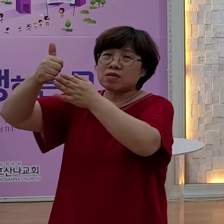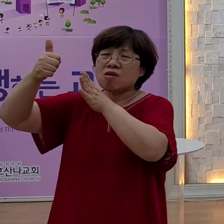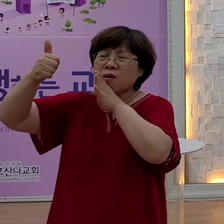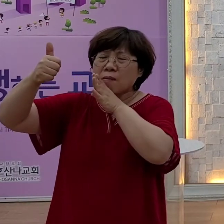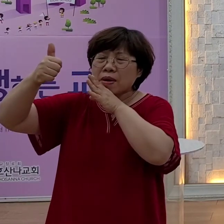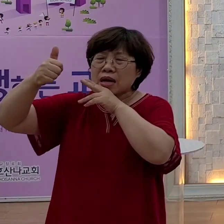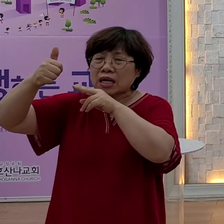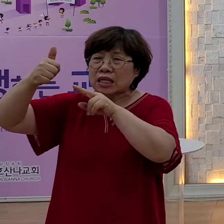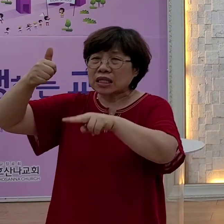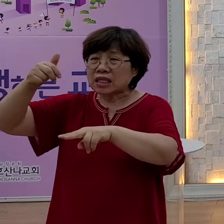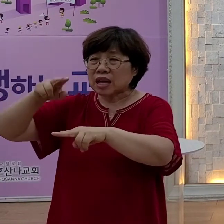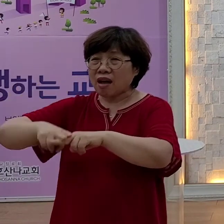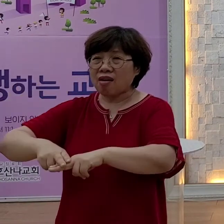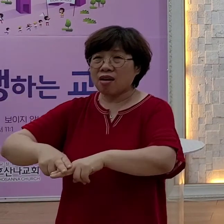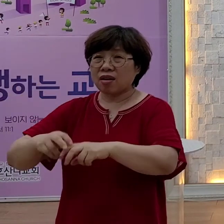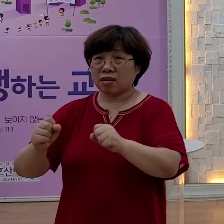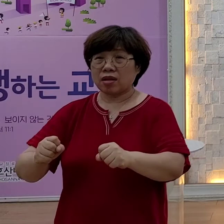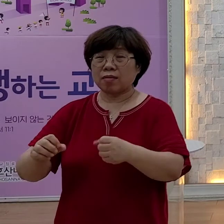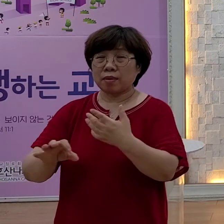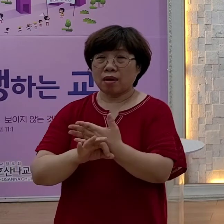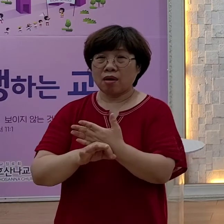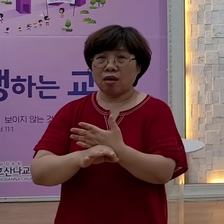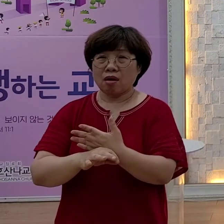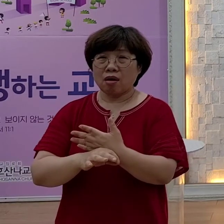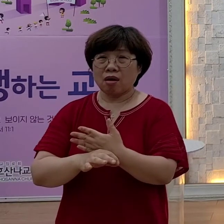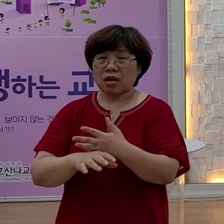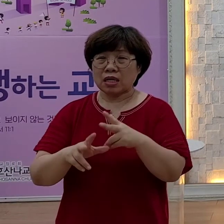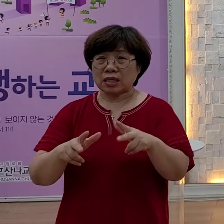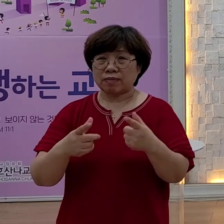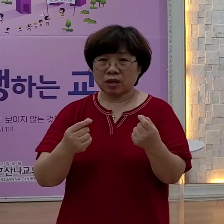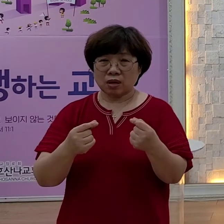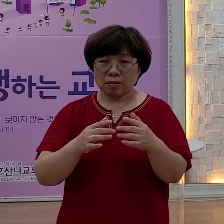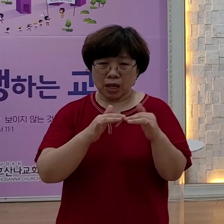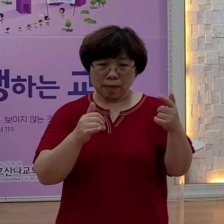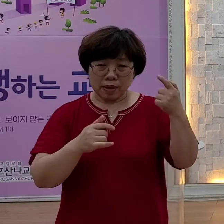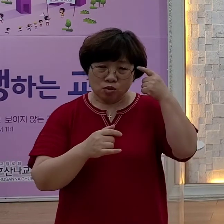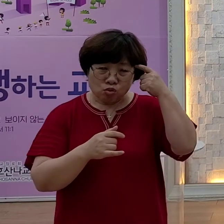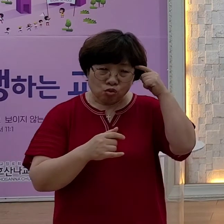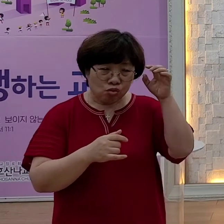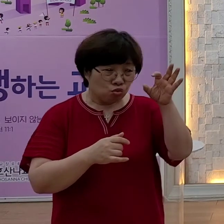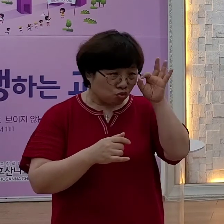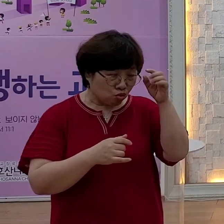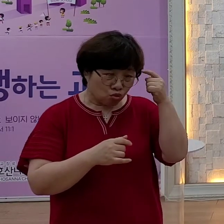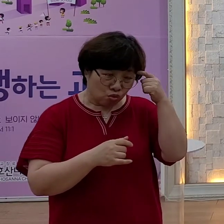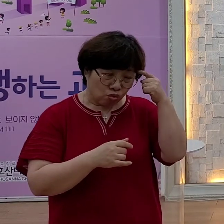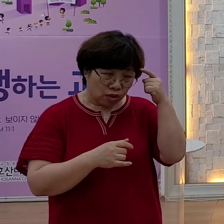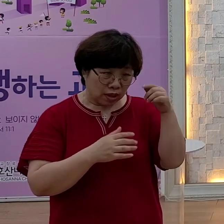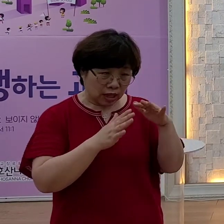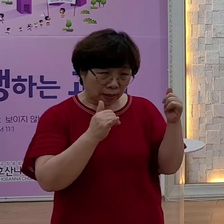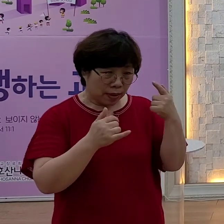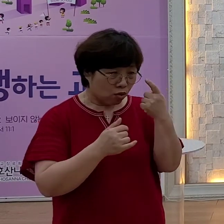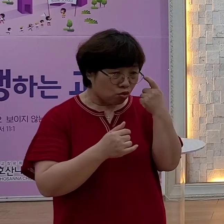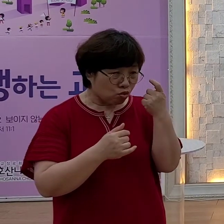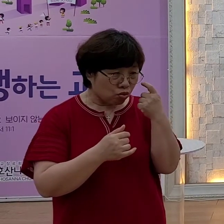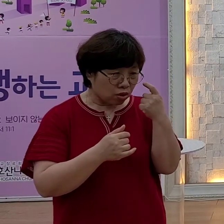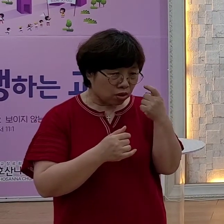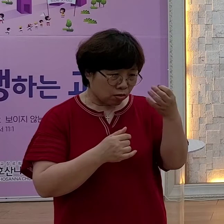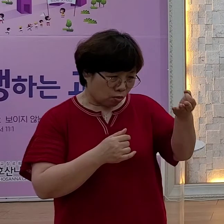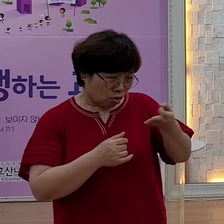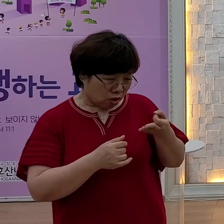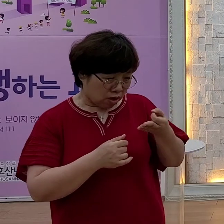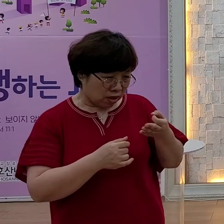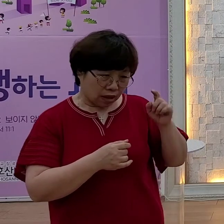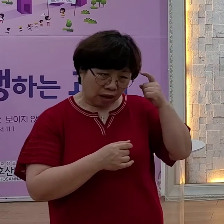이 자리에 계신다면 결코 그 생각, 방금 제가 말했던 이 생각이 앞설 수가 없다는 것을